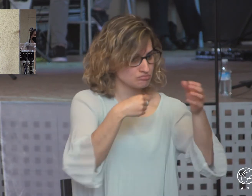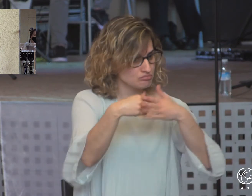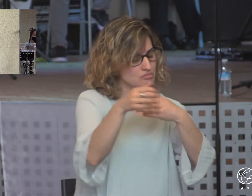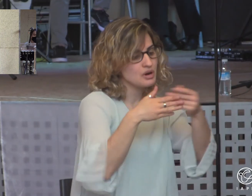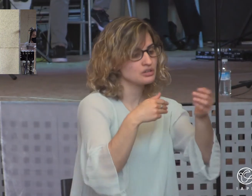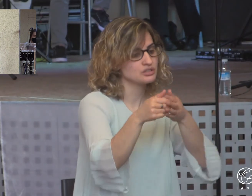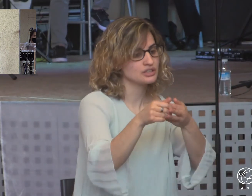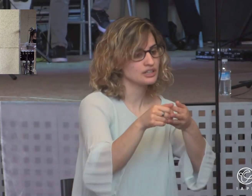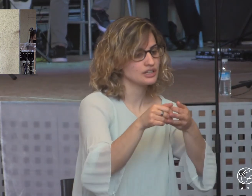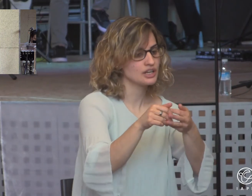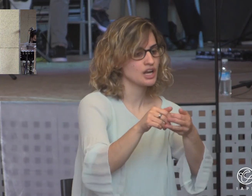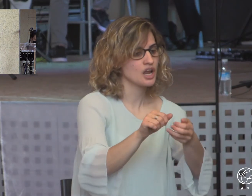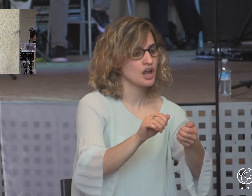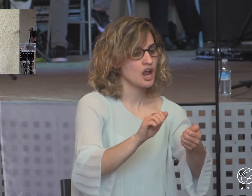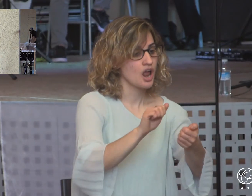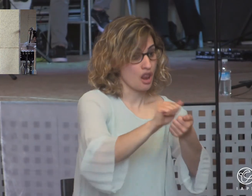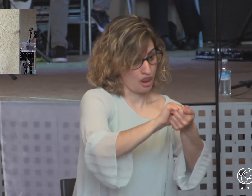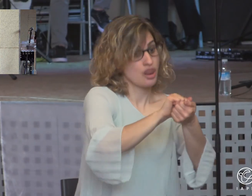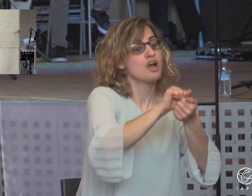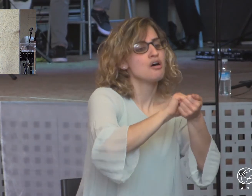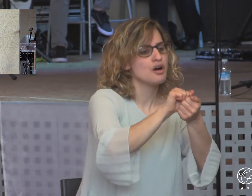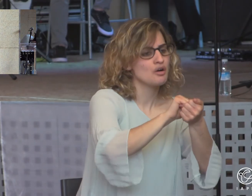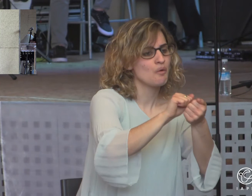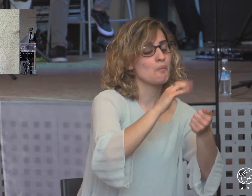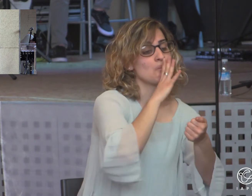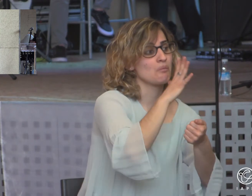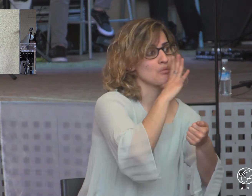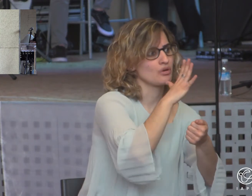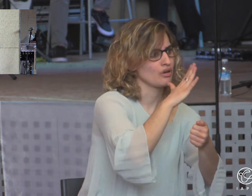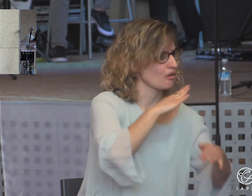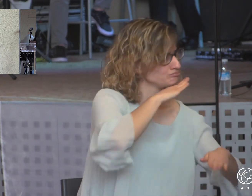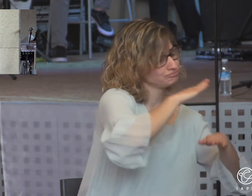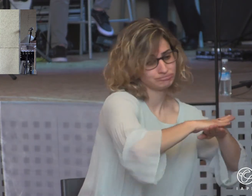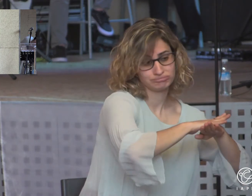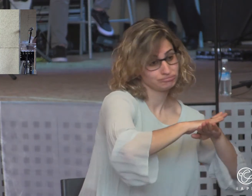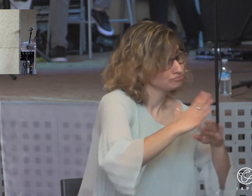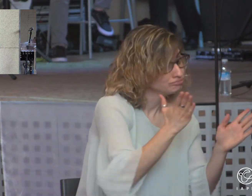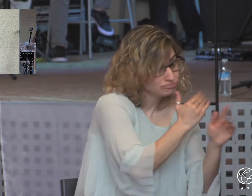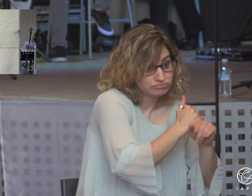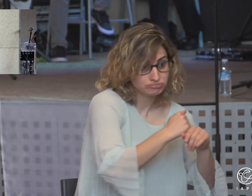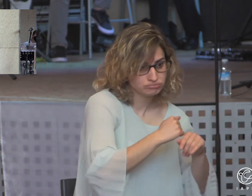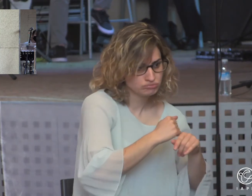sea culpable. No encuentro que sea culpable.